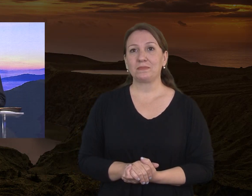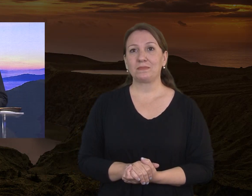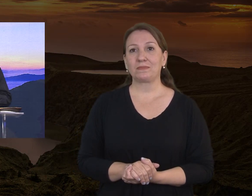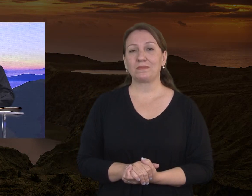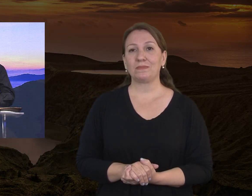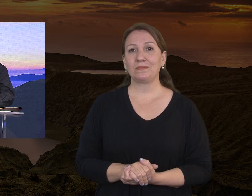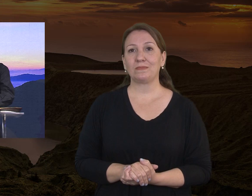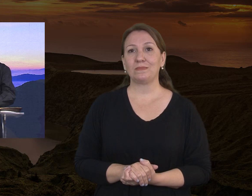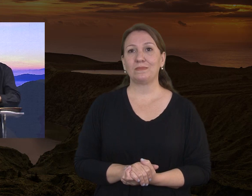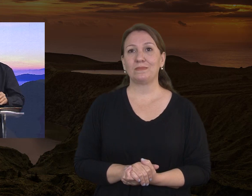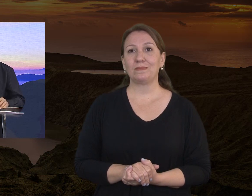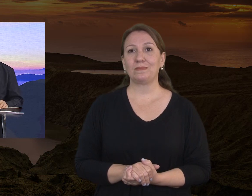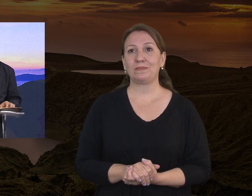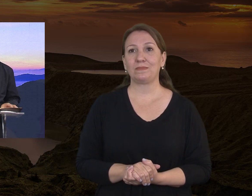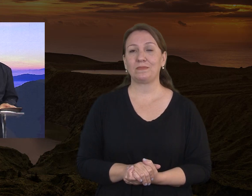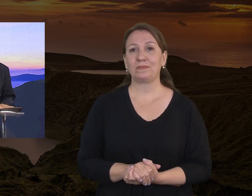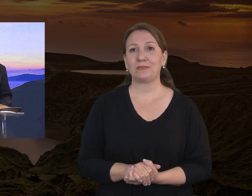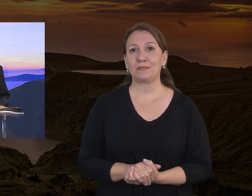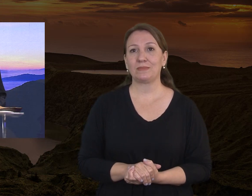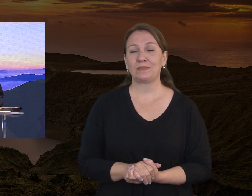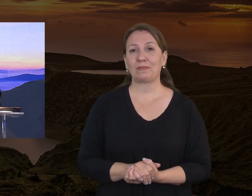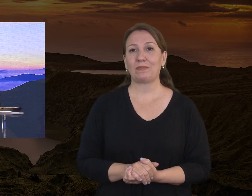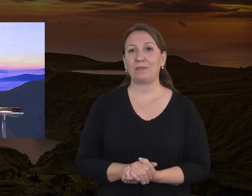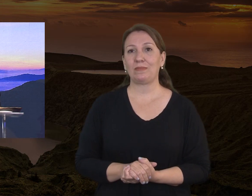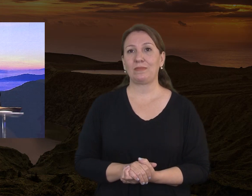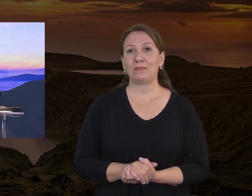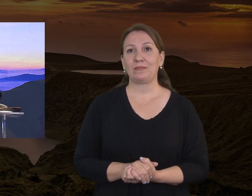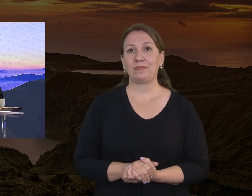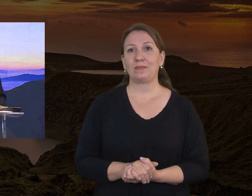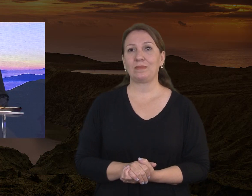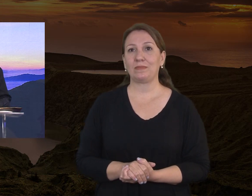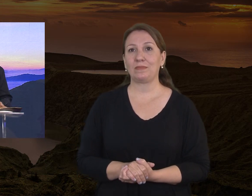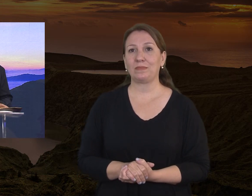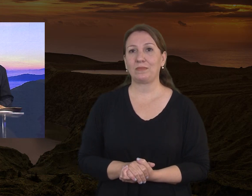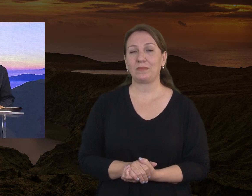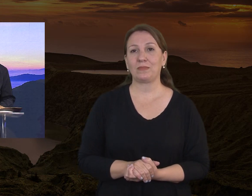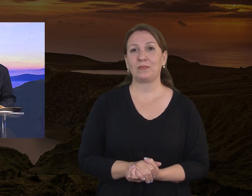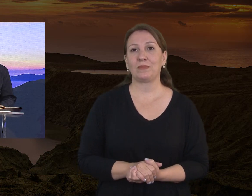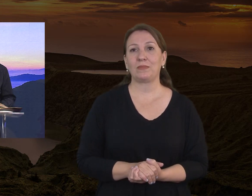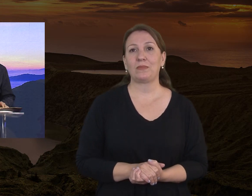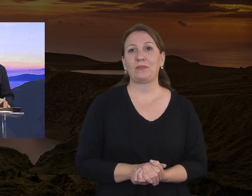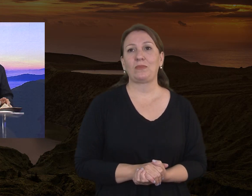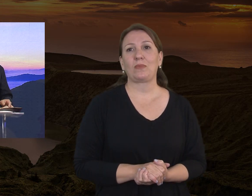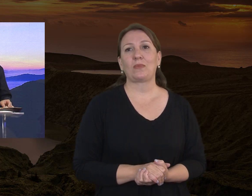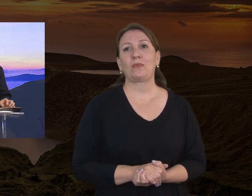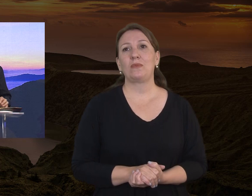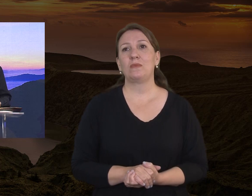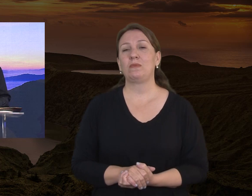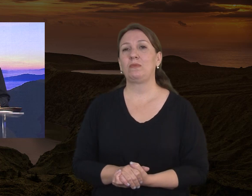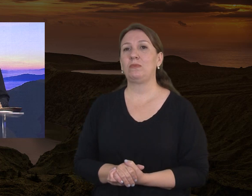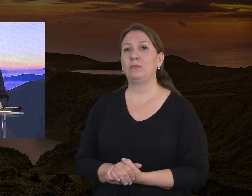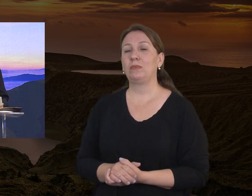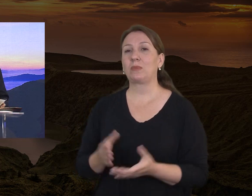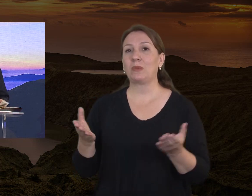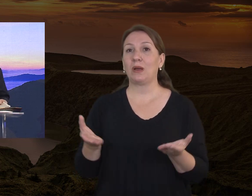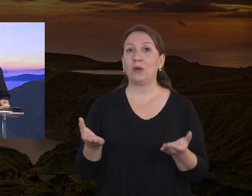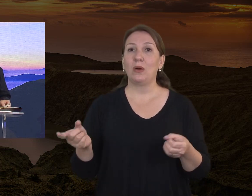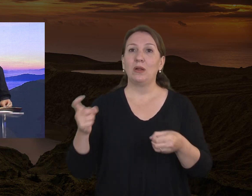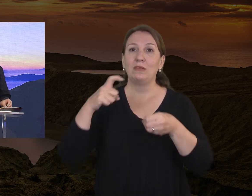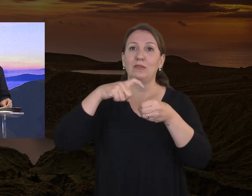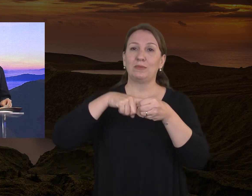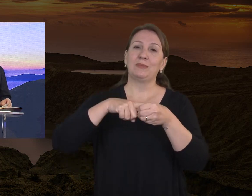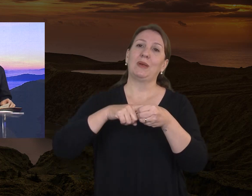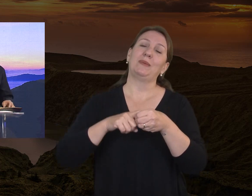partindo disso, vocês vão conseguir entender melhor esta mensagem. Muito bem. Então vamos voltar de novo